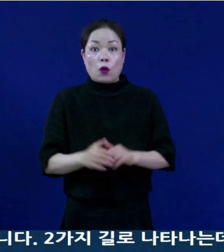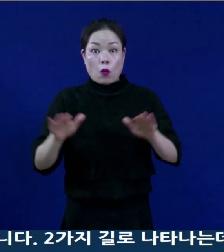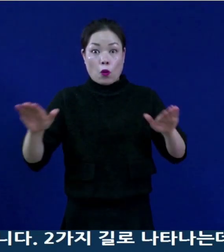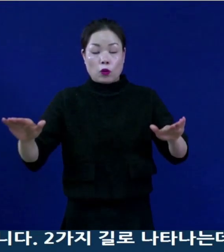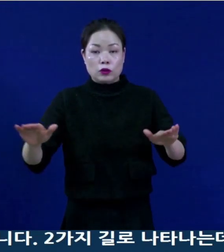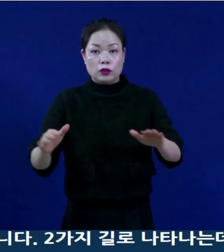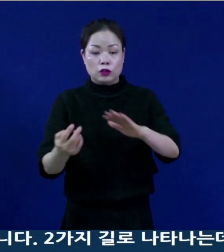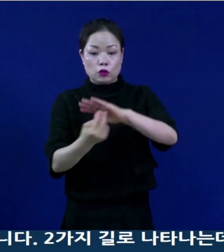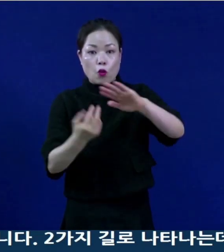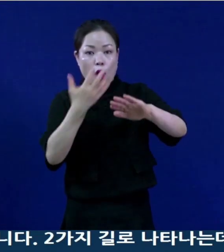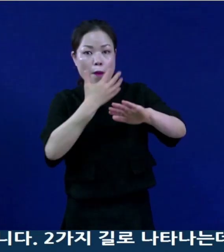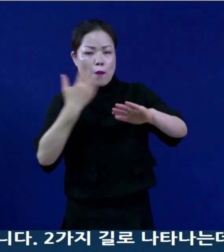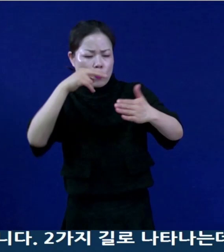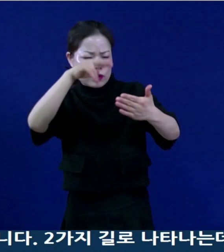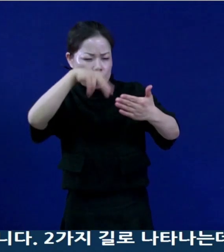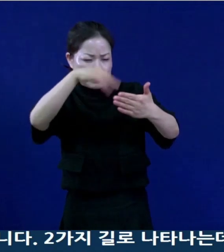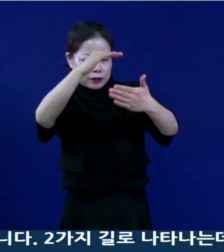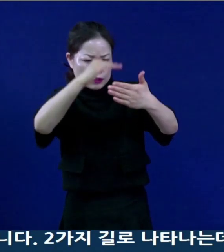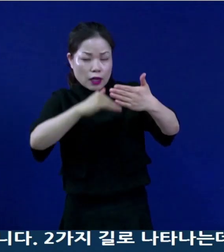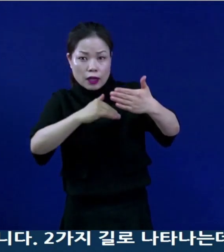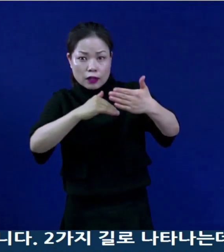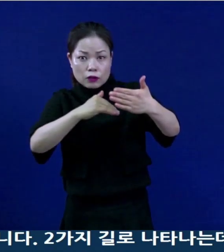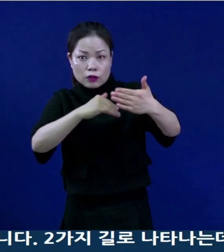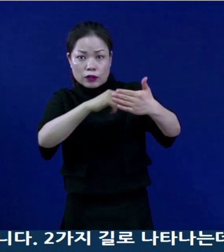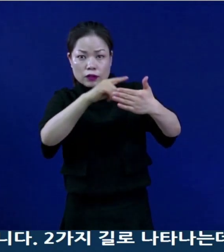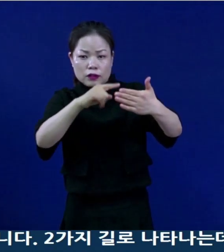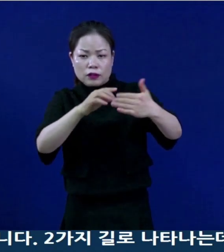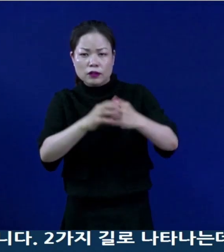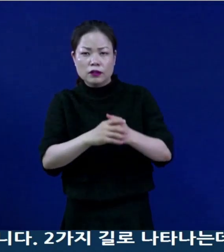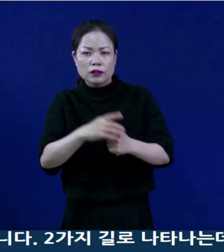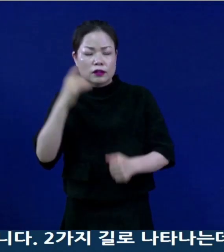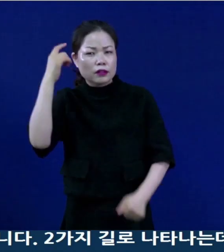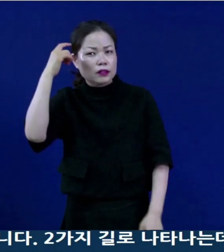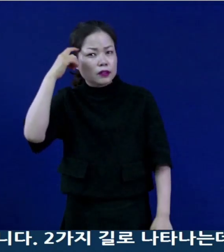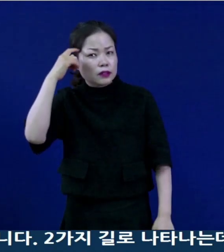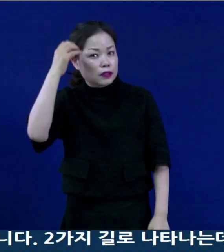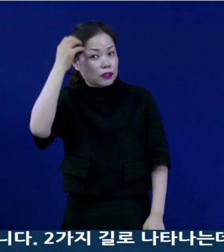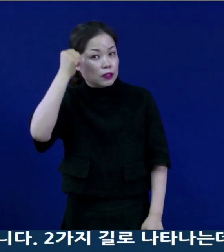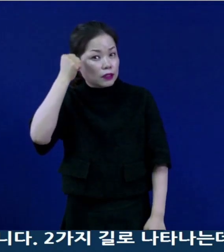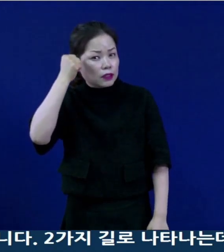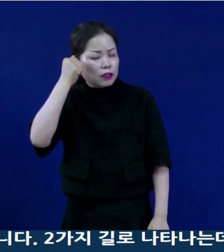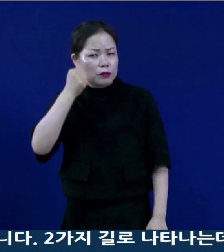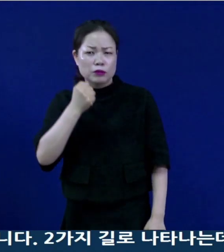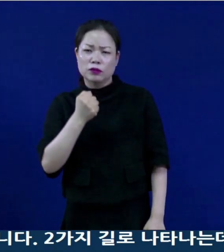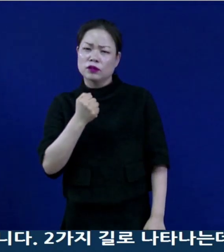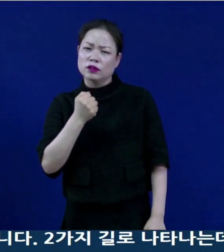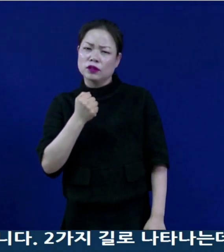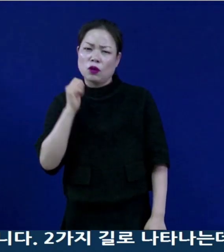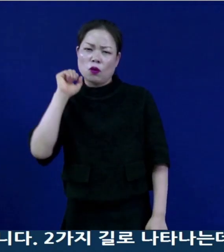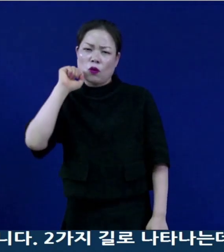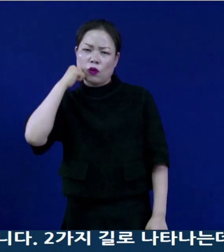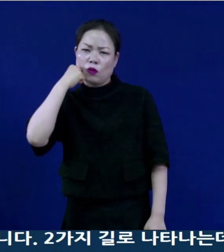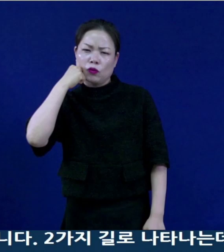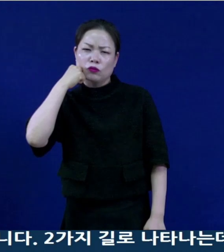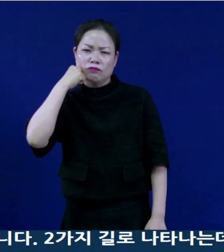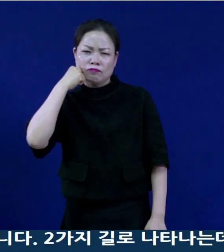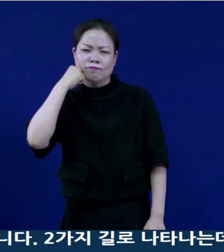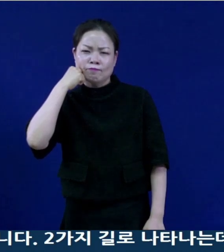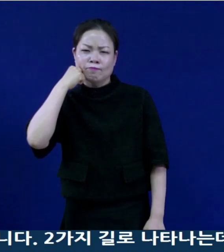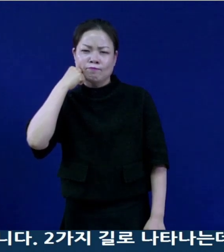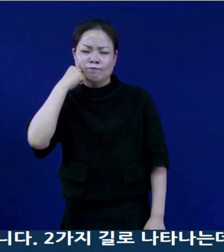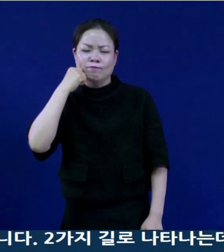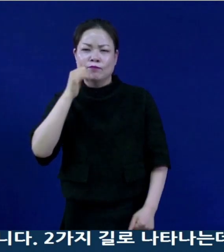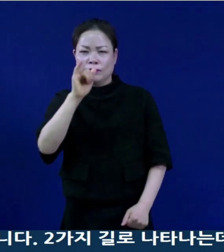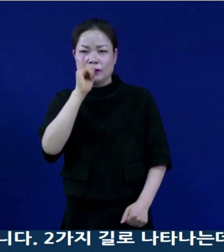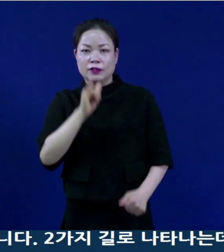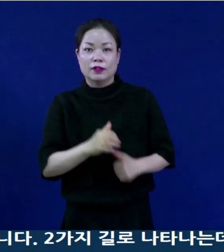오늘 요한복음을 읽은 부분이 이렇게 읽으면서 싹 머릿속에 들어오지 않아요. 좀 약간 고차원적인 이 어법들을